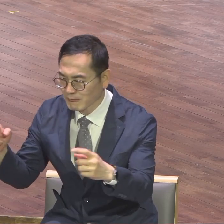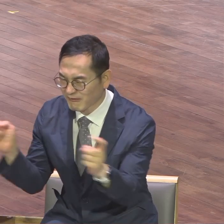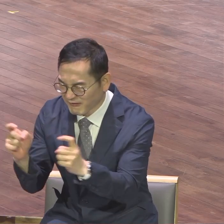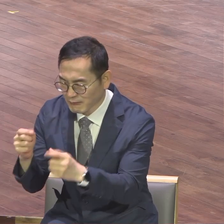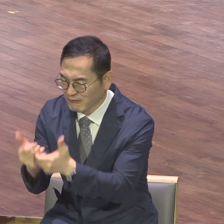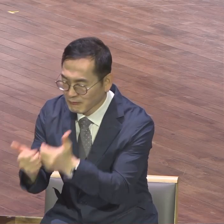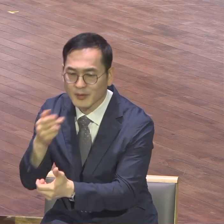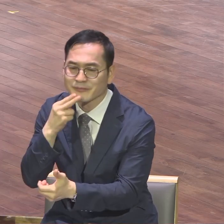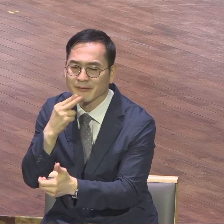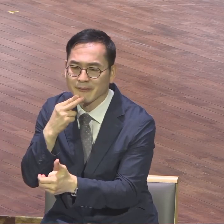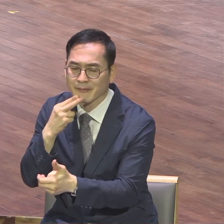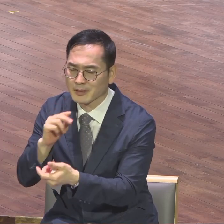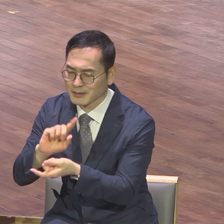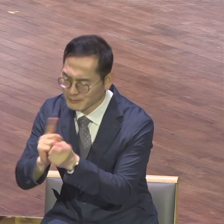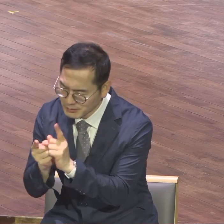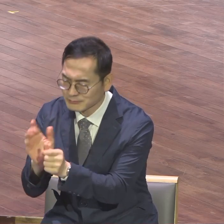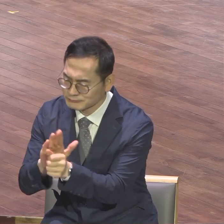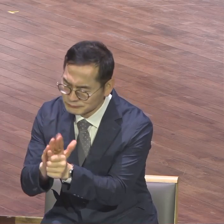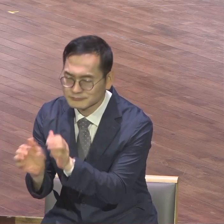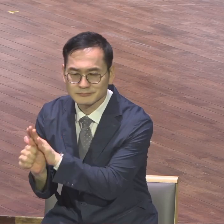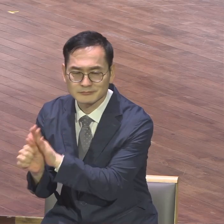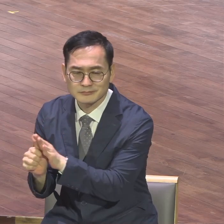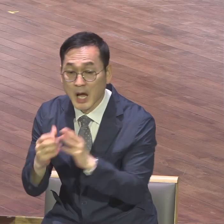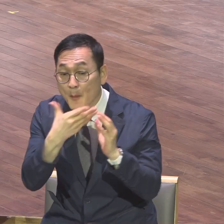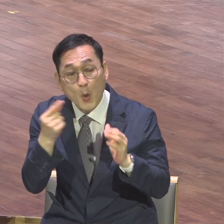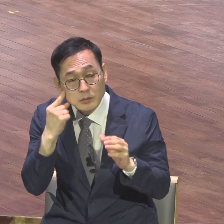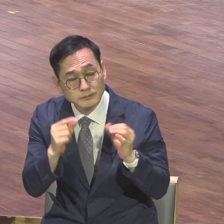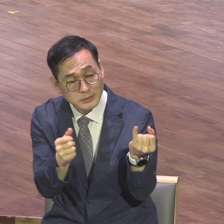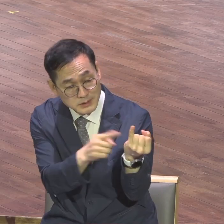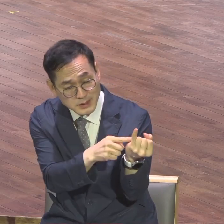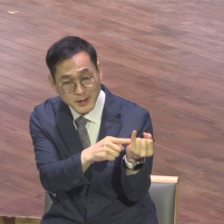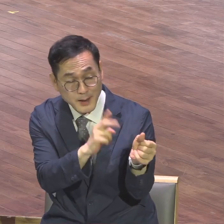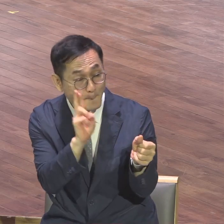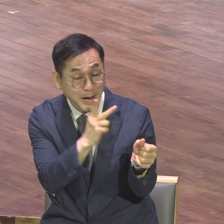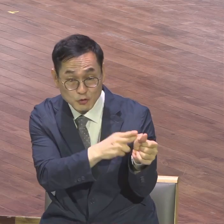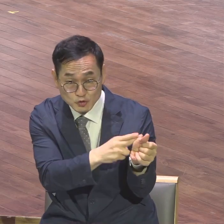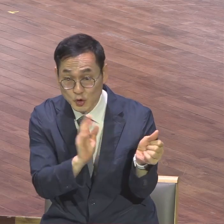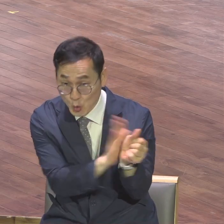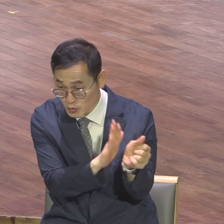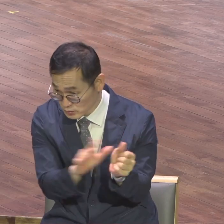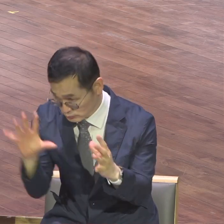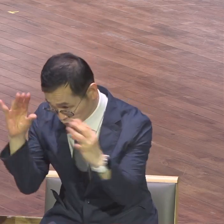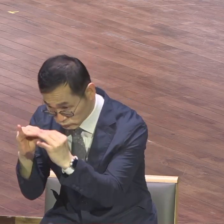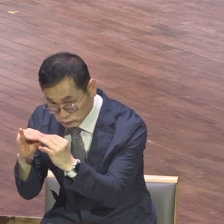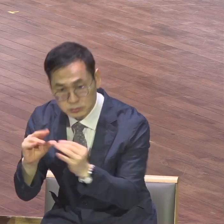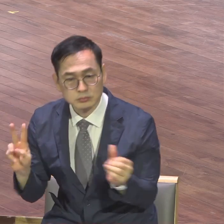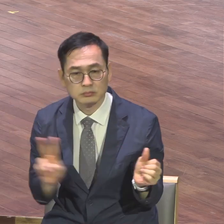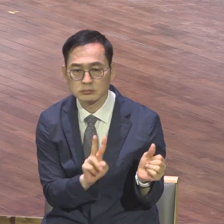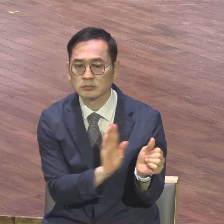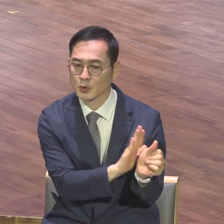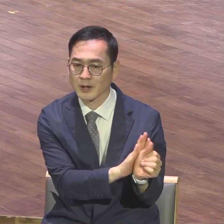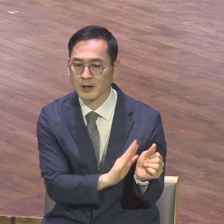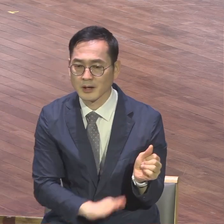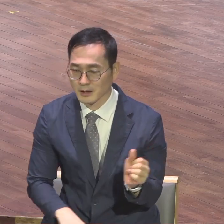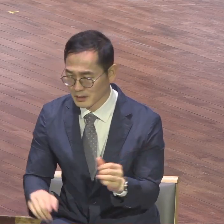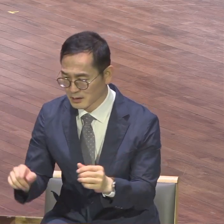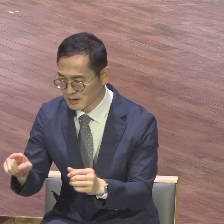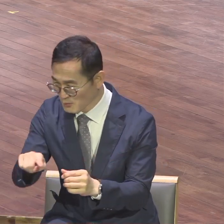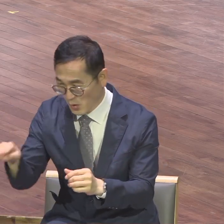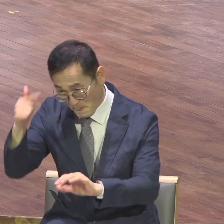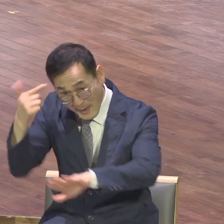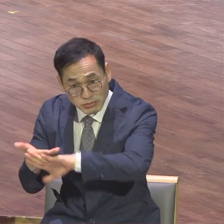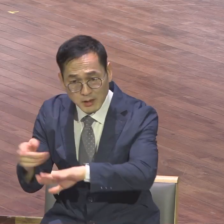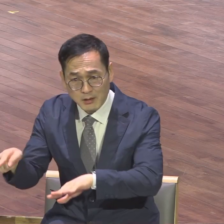사이에도 평생 동역 이 의식을 가지고 있었어요. 부부가 평생 동역되어야 바울을 위해서 동역할 수 있다는